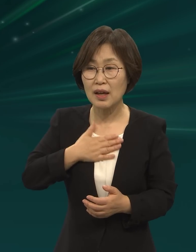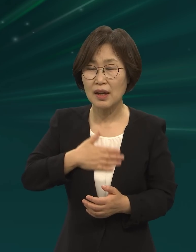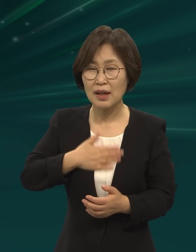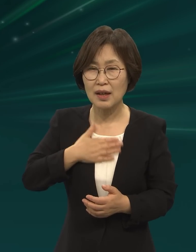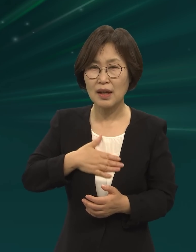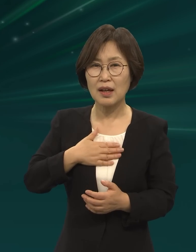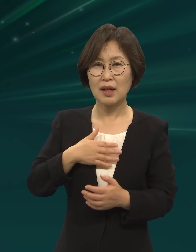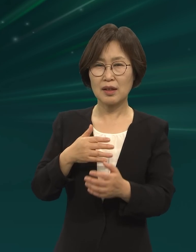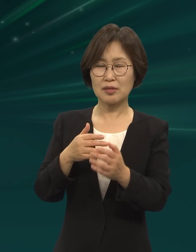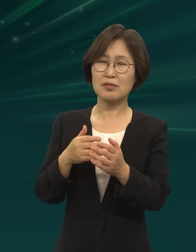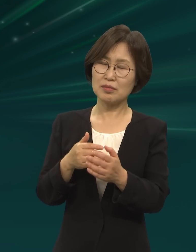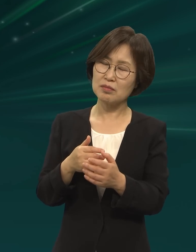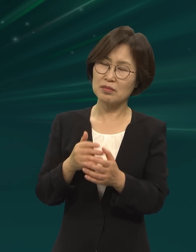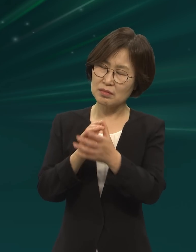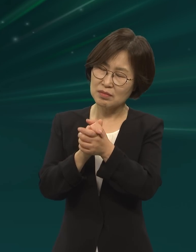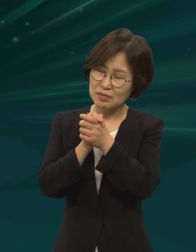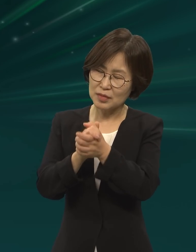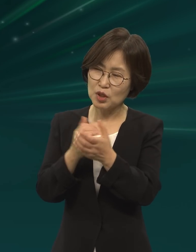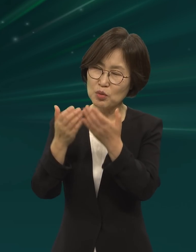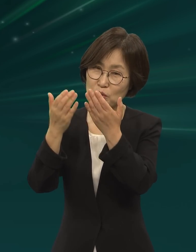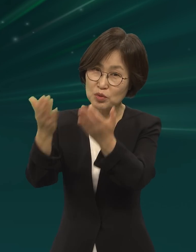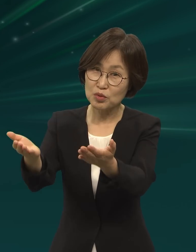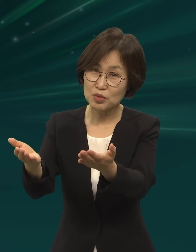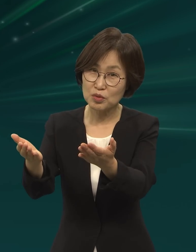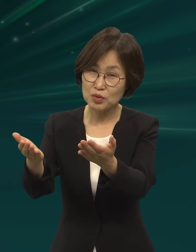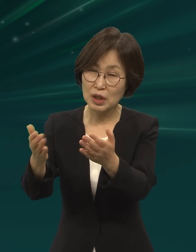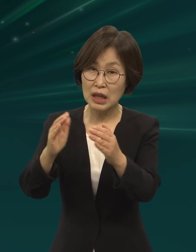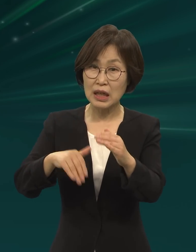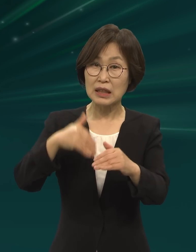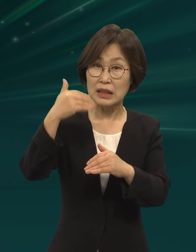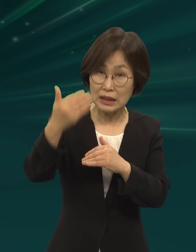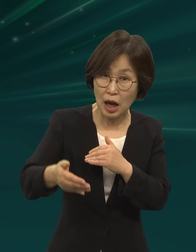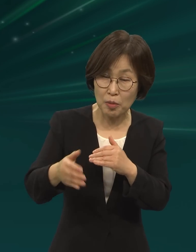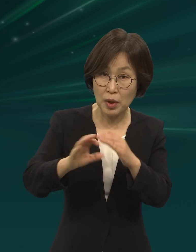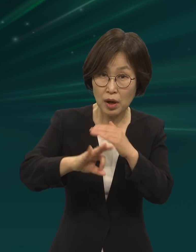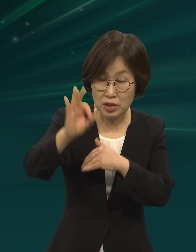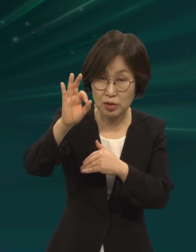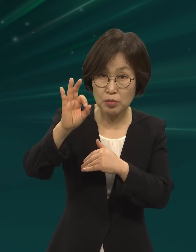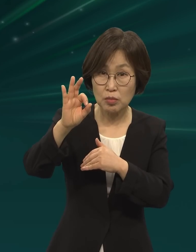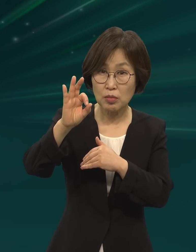기도하겠습니다. 예수님 이름으로 기도했는데 그 다음날에 그분이 좋아졌습니다.